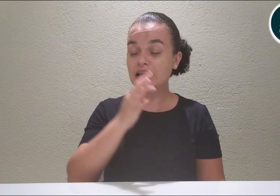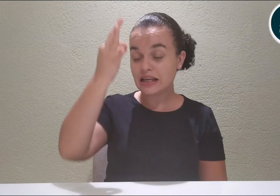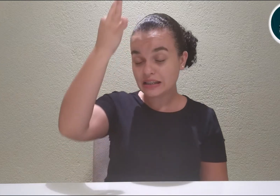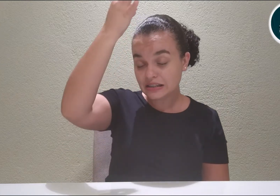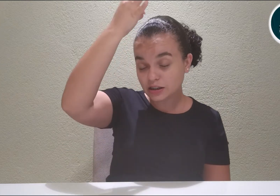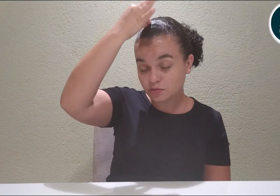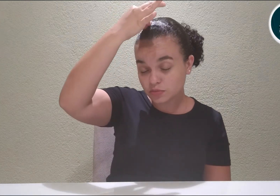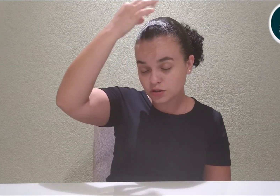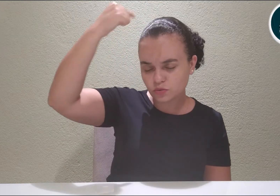teu amor.